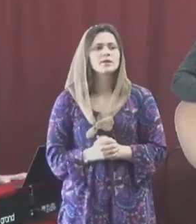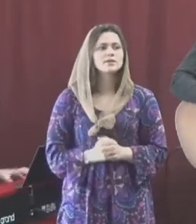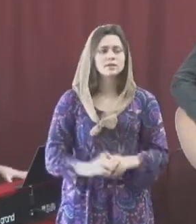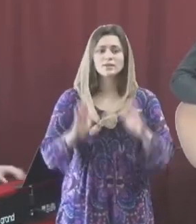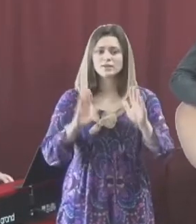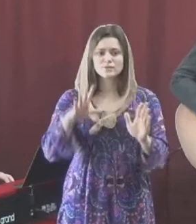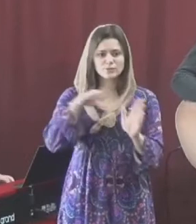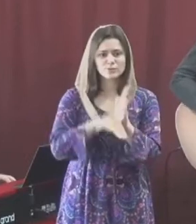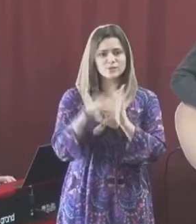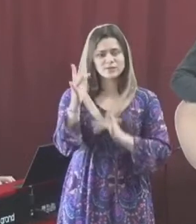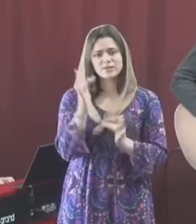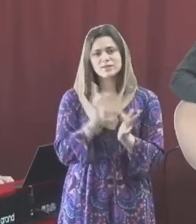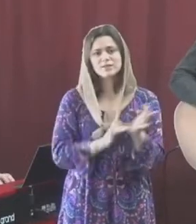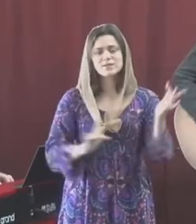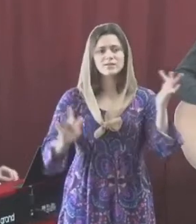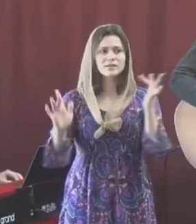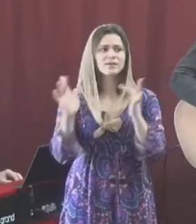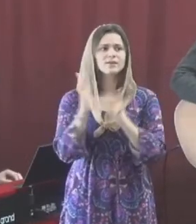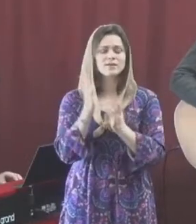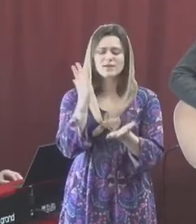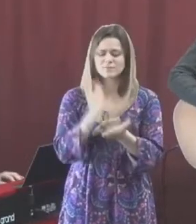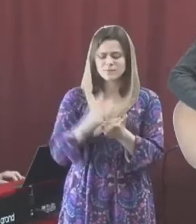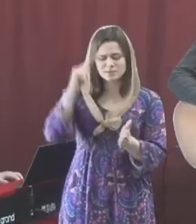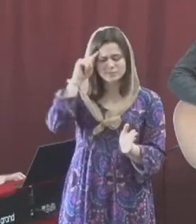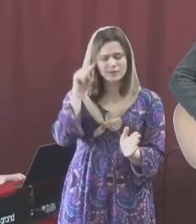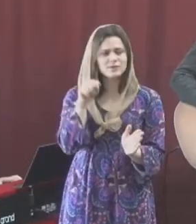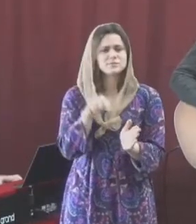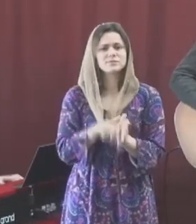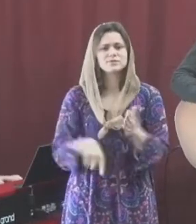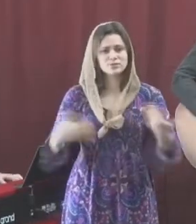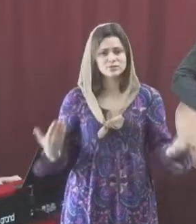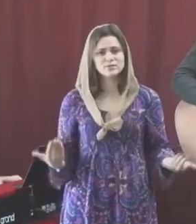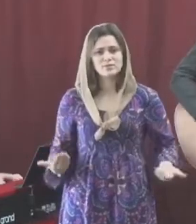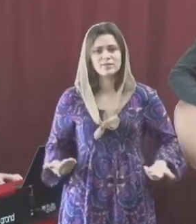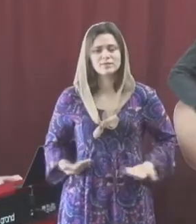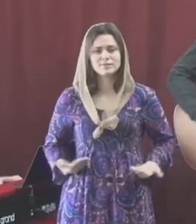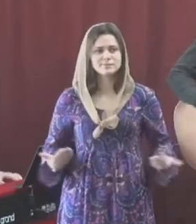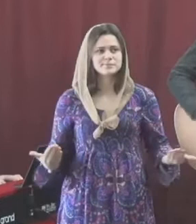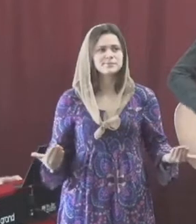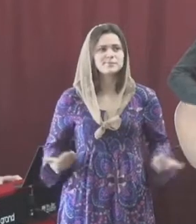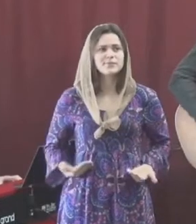лист. Тільки в Ісусі є зміст життя,